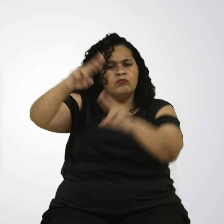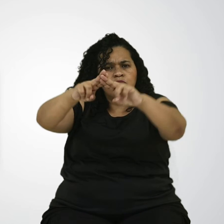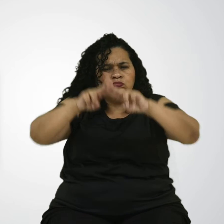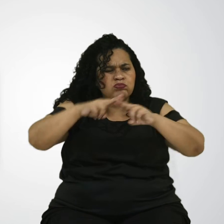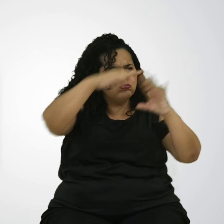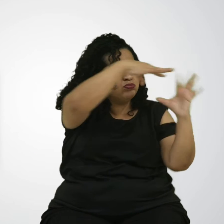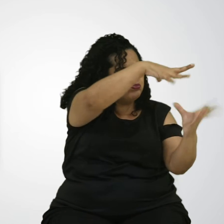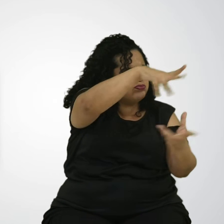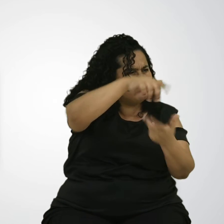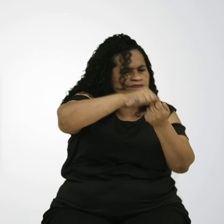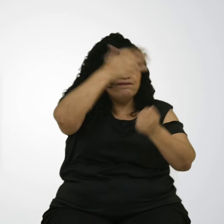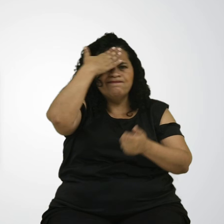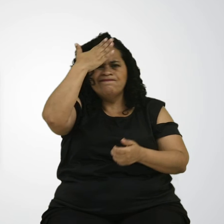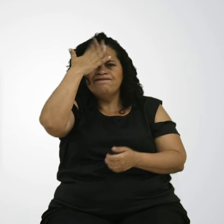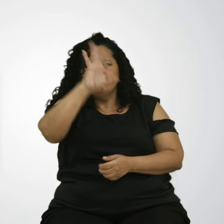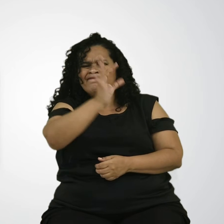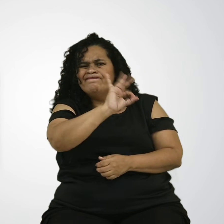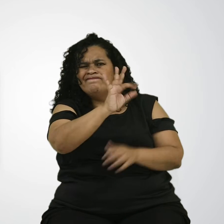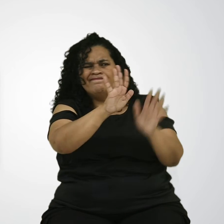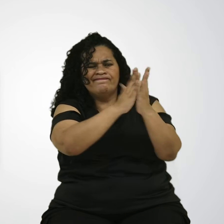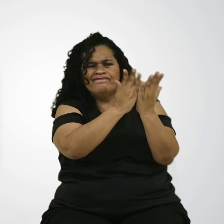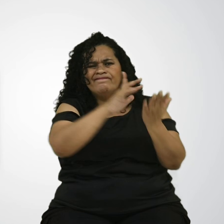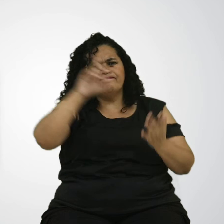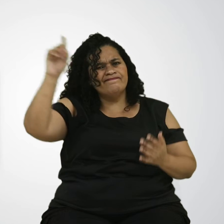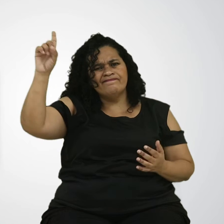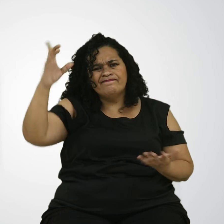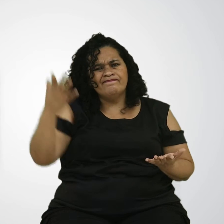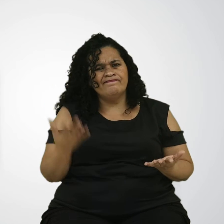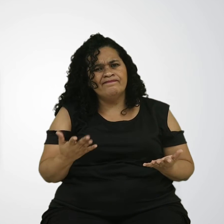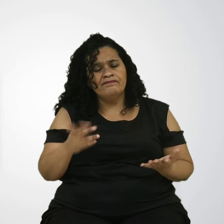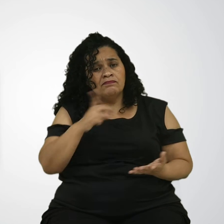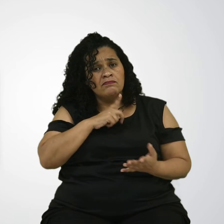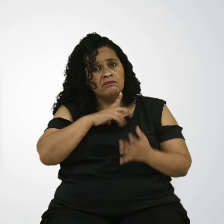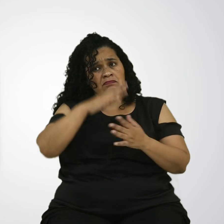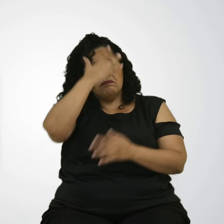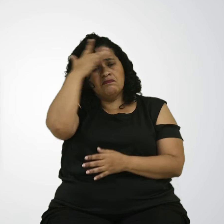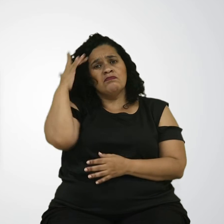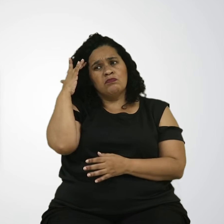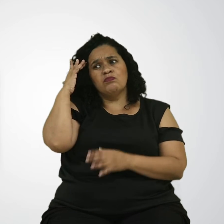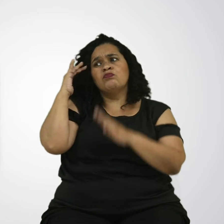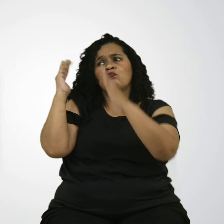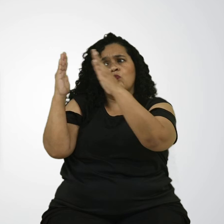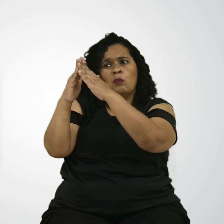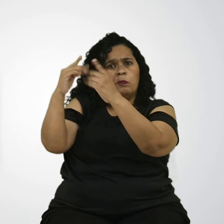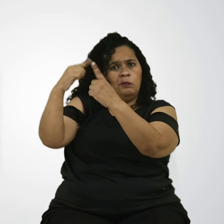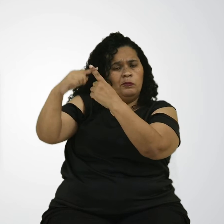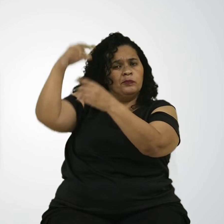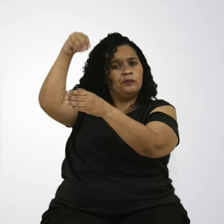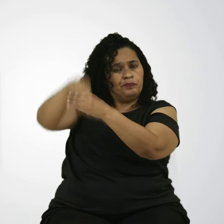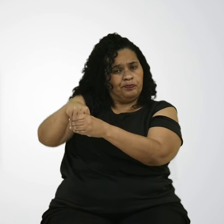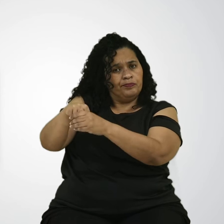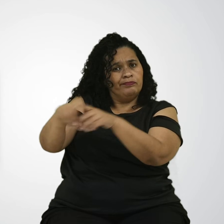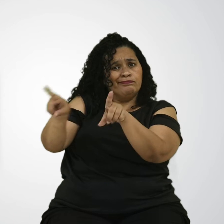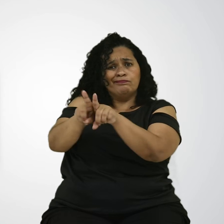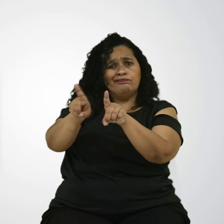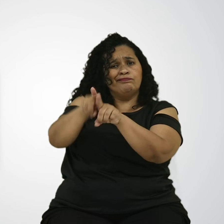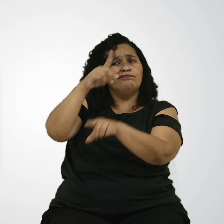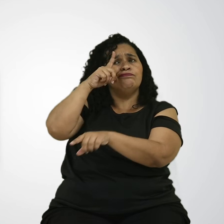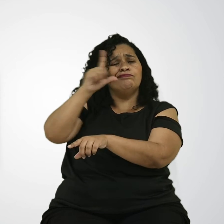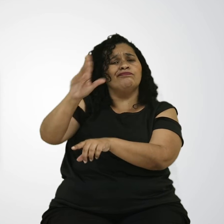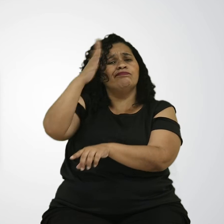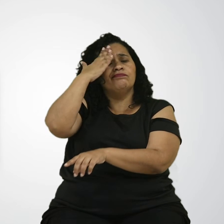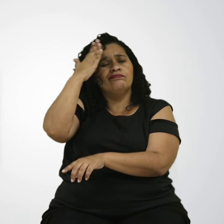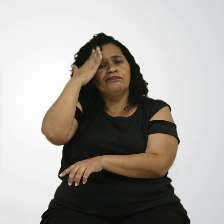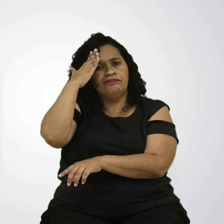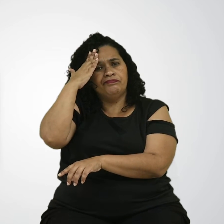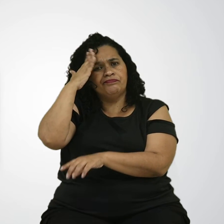Não. Tem gente que não consegue entender. Isso é contracultural, né? É contracultural, porque é para o lar cristão.